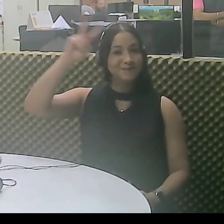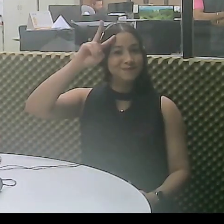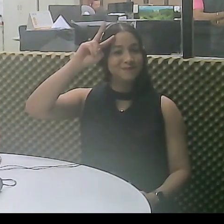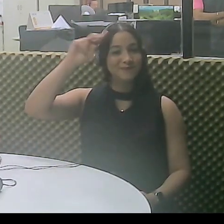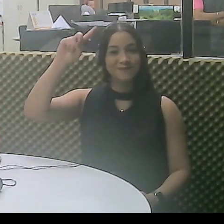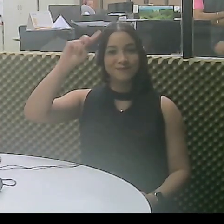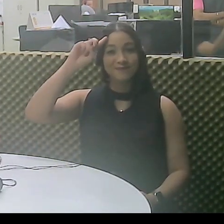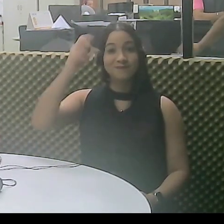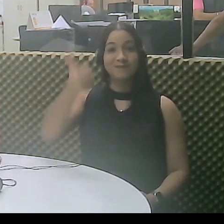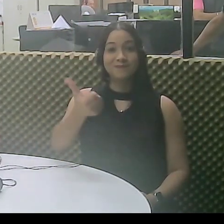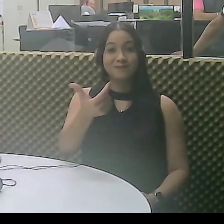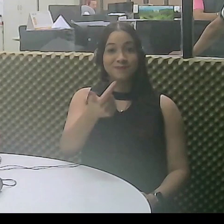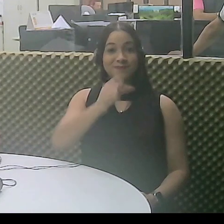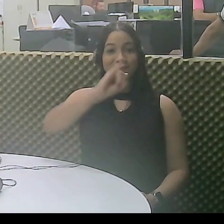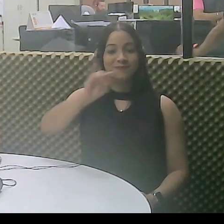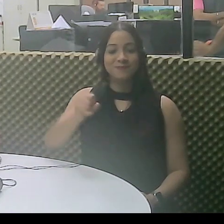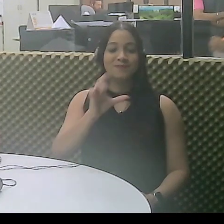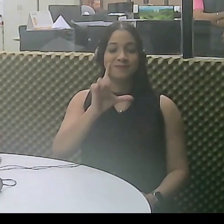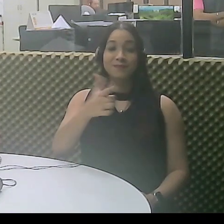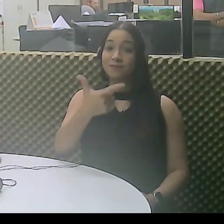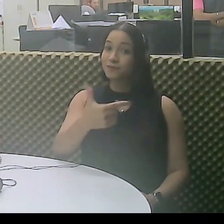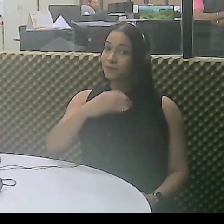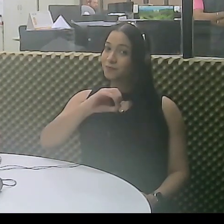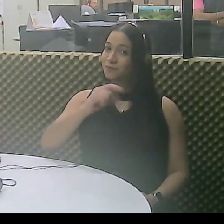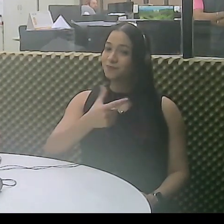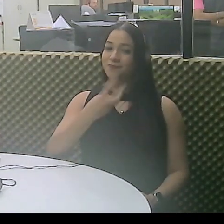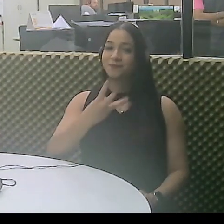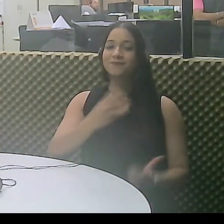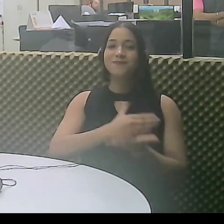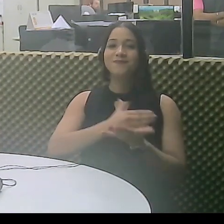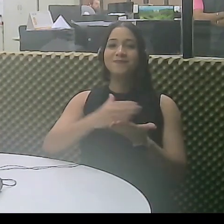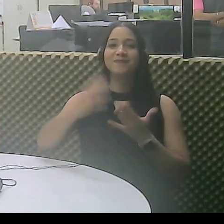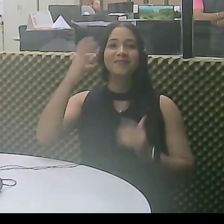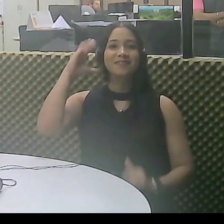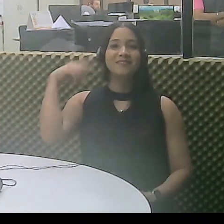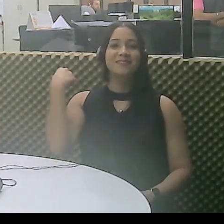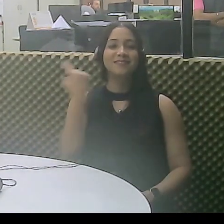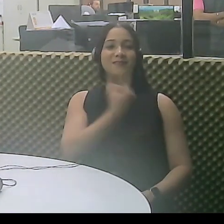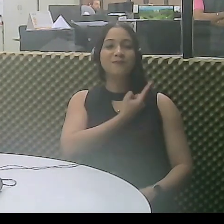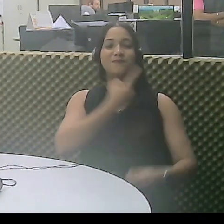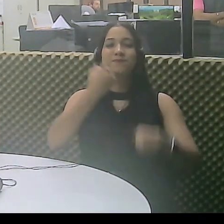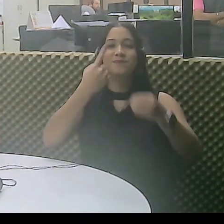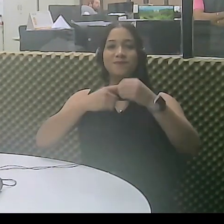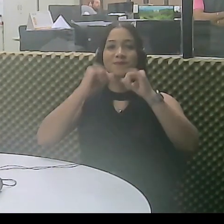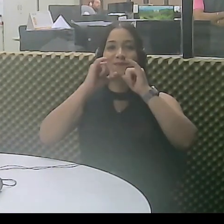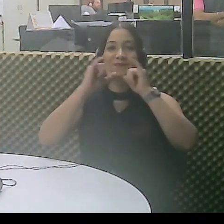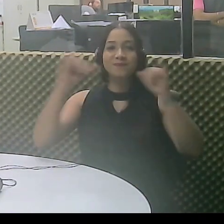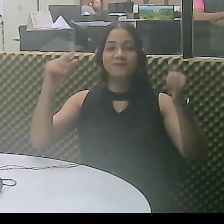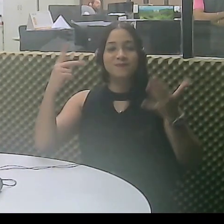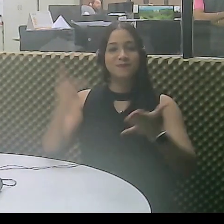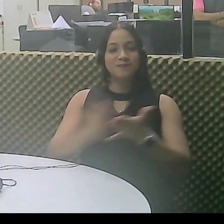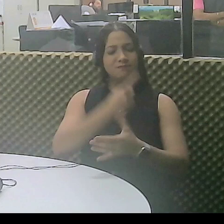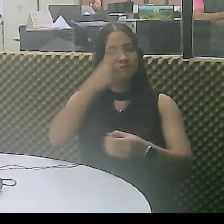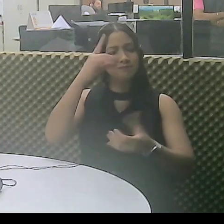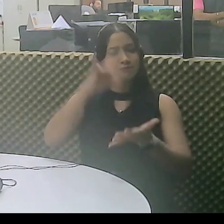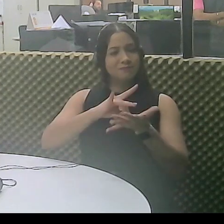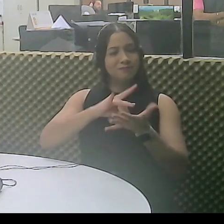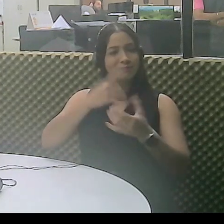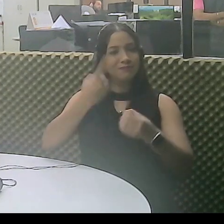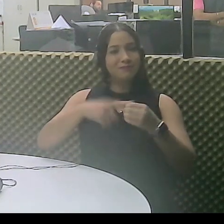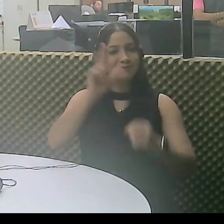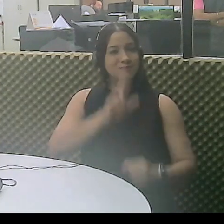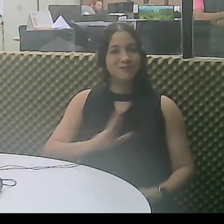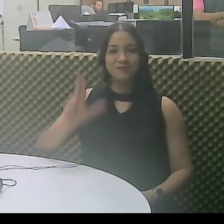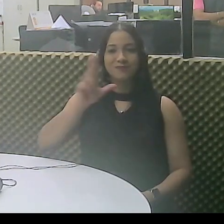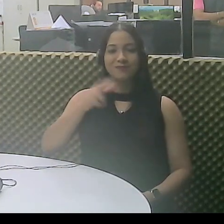dia 17 de julho de 2023 está no ar a rádio nossa cidade com o boletim de notícias sobre o que